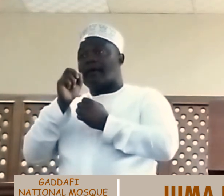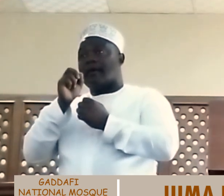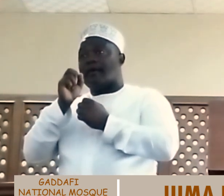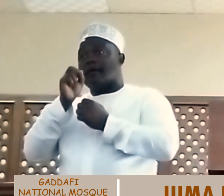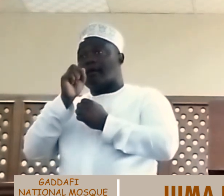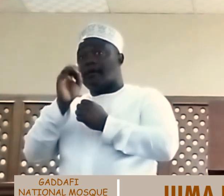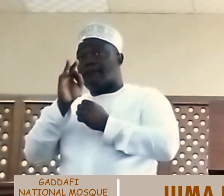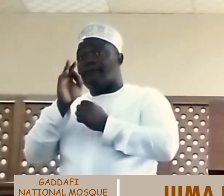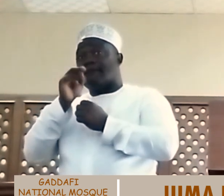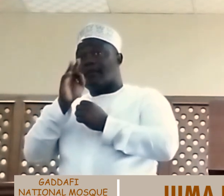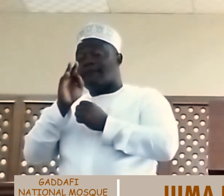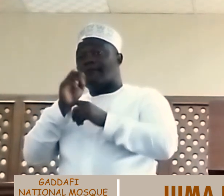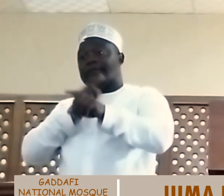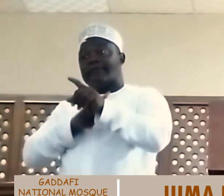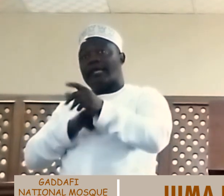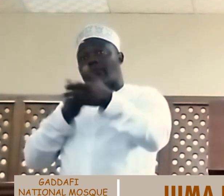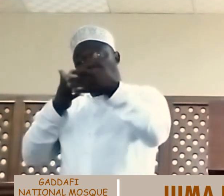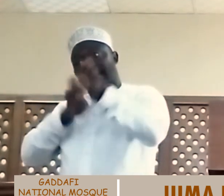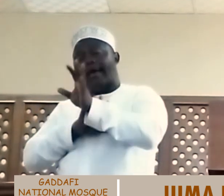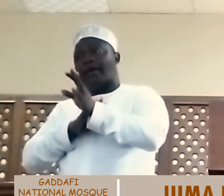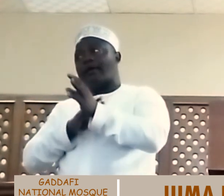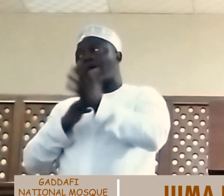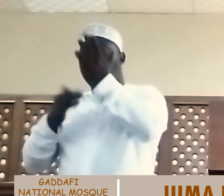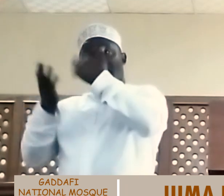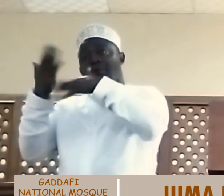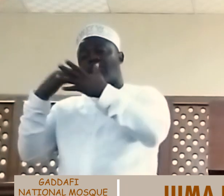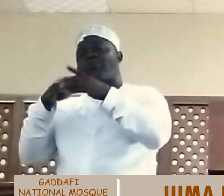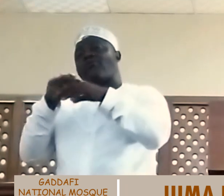يجري للعبد أجرهن